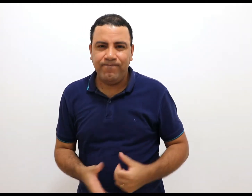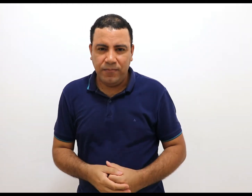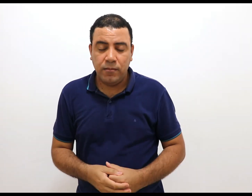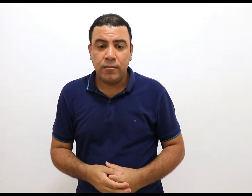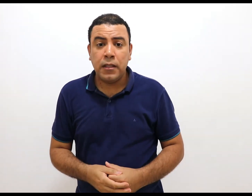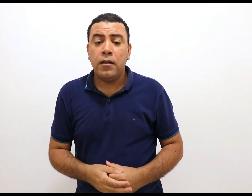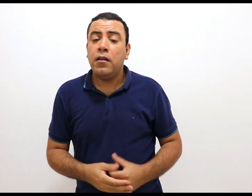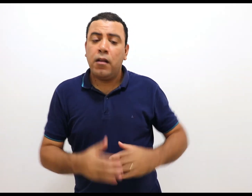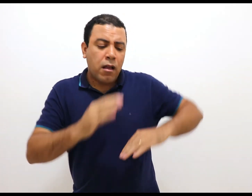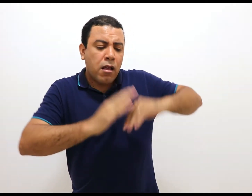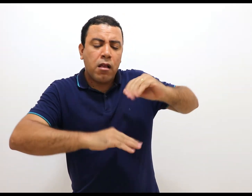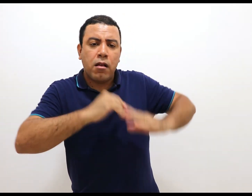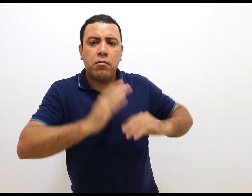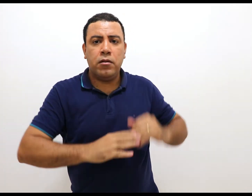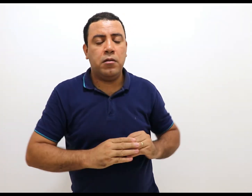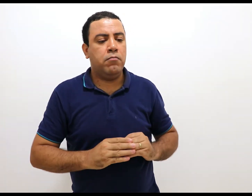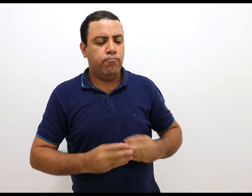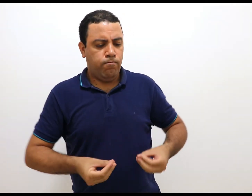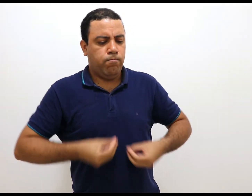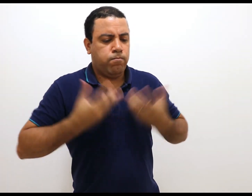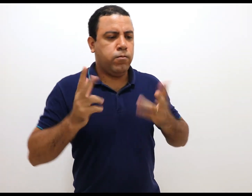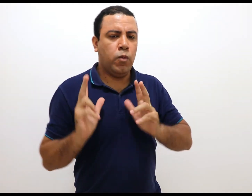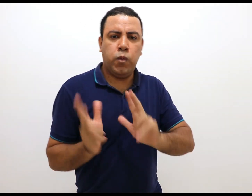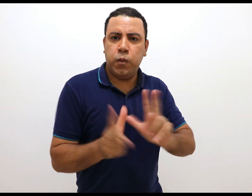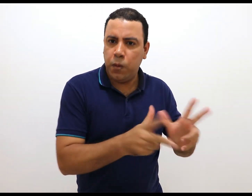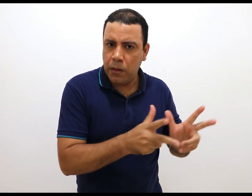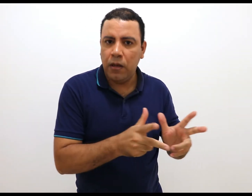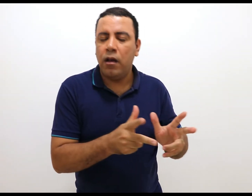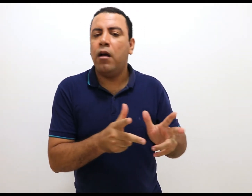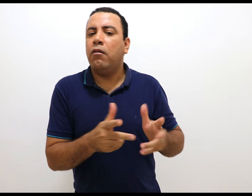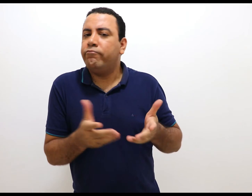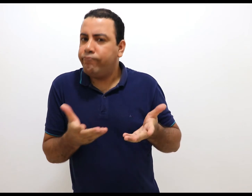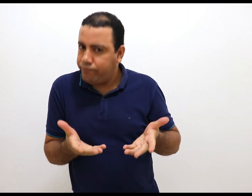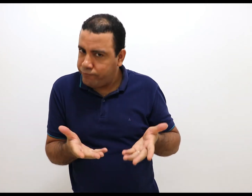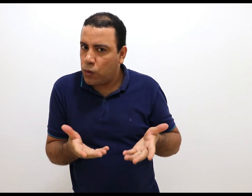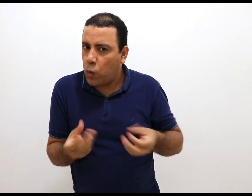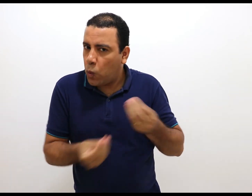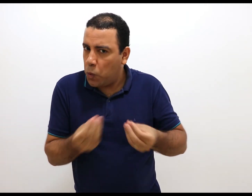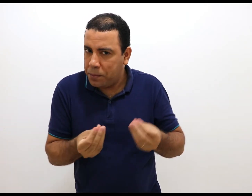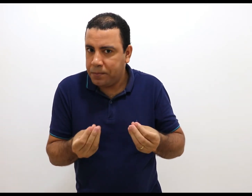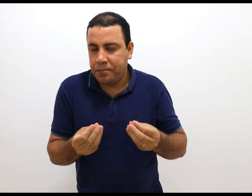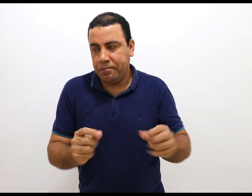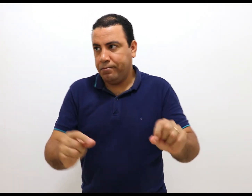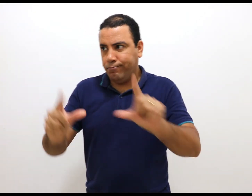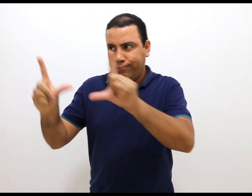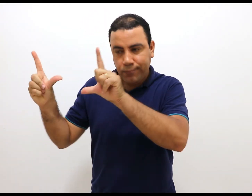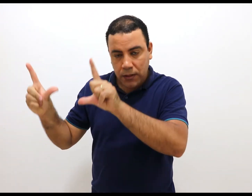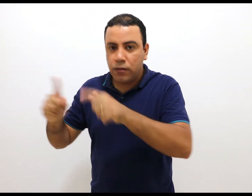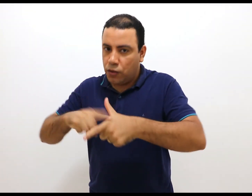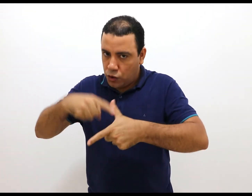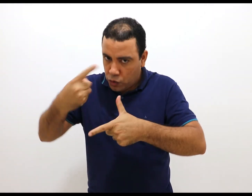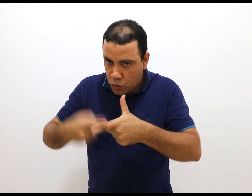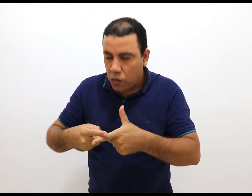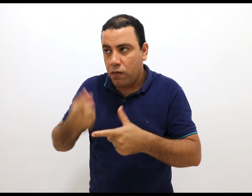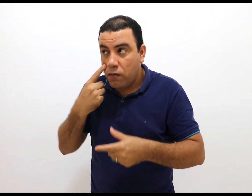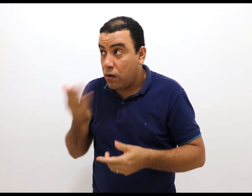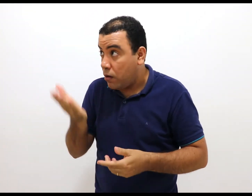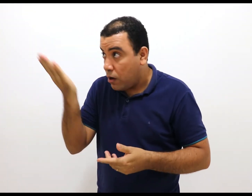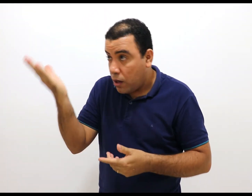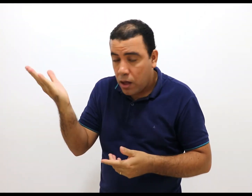tocante à habilidade de produção e expressão, novamente exibimos a atividade no quadro e, em